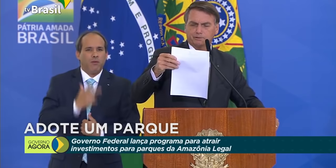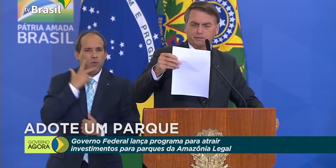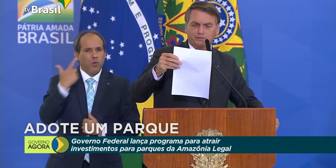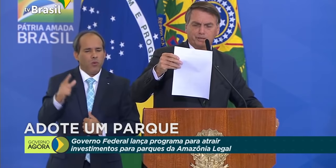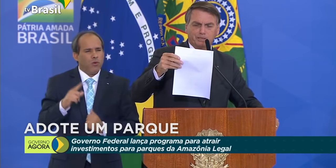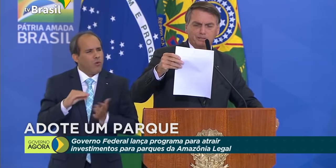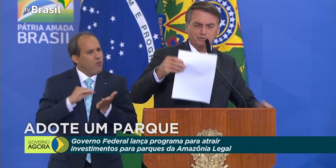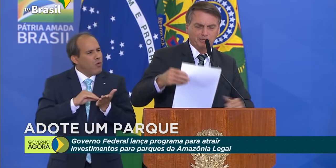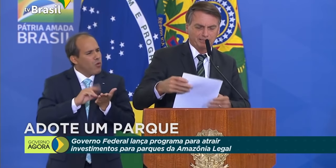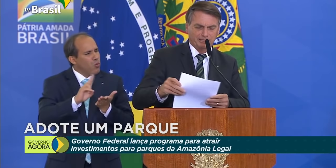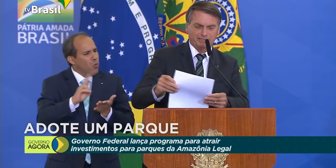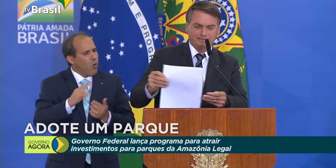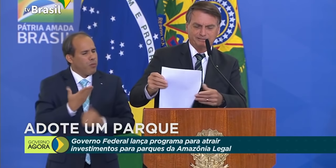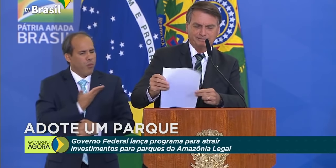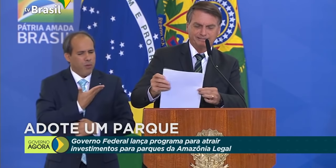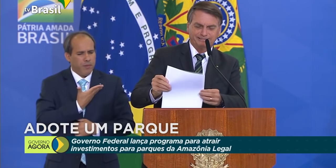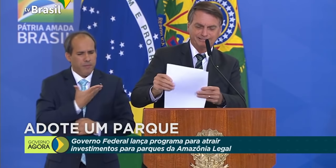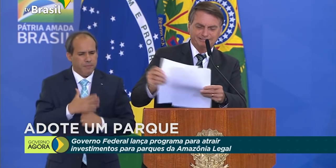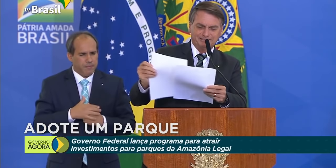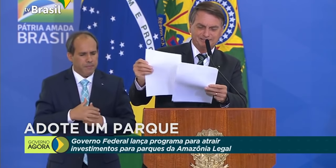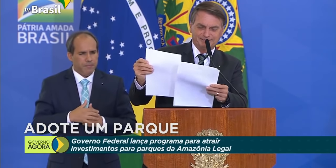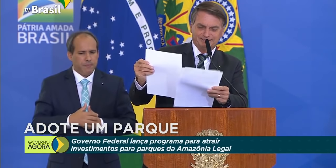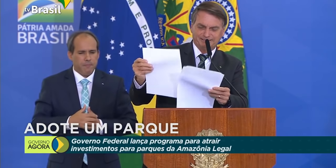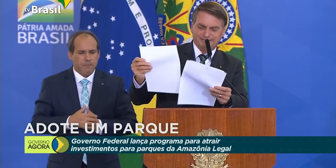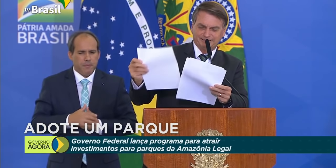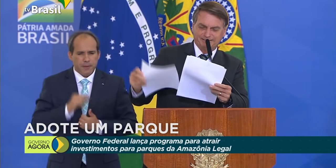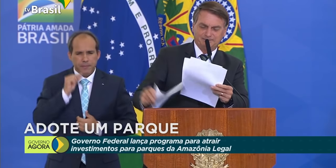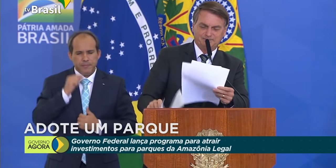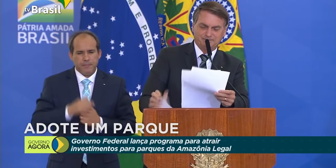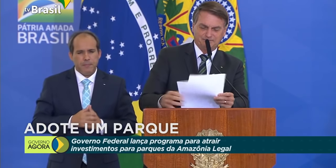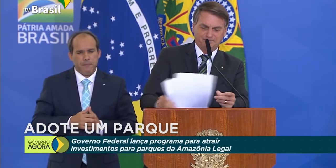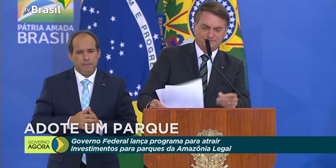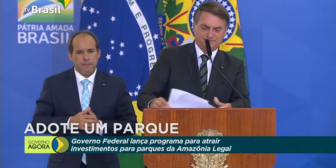tá faltando o nome aqui do colega aqui lá